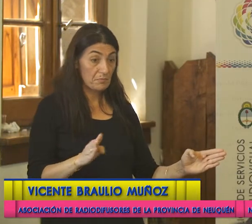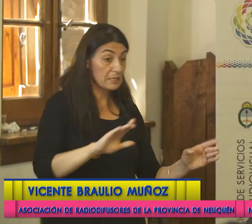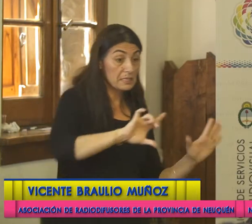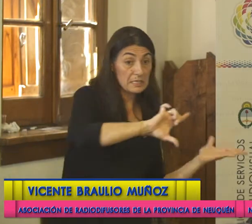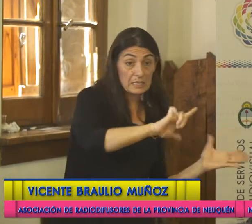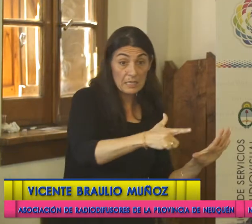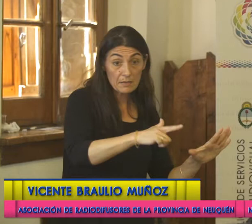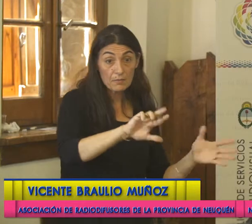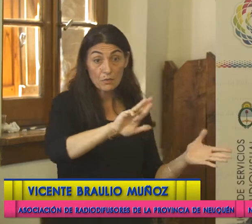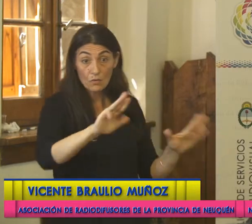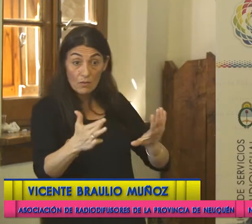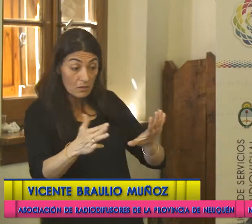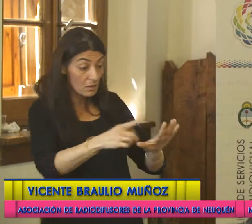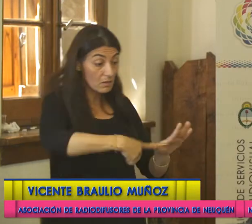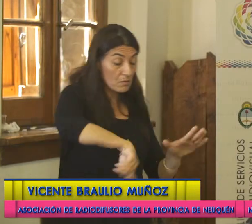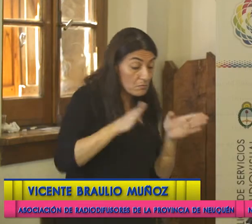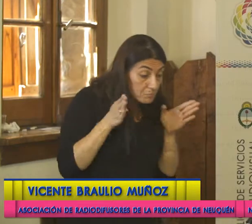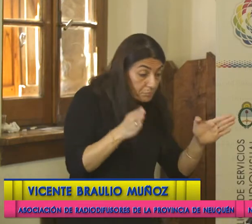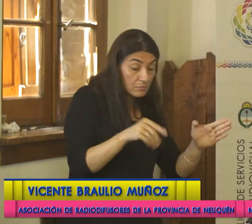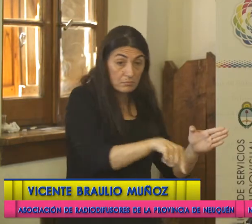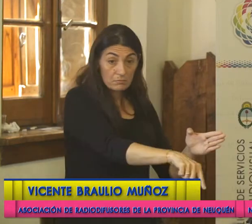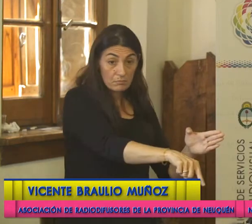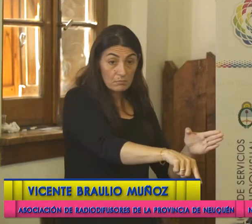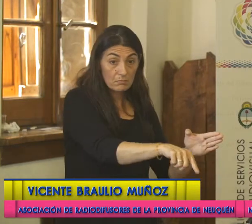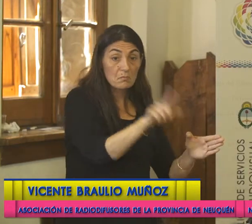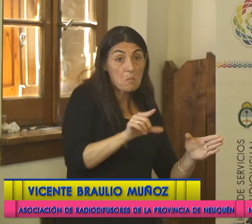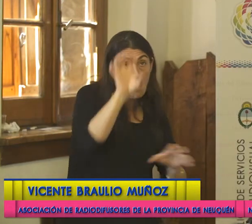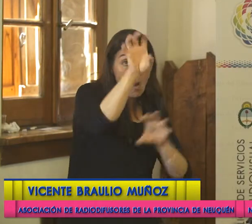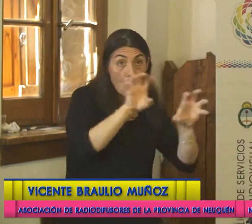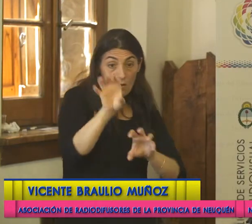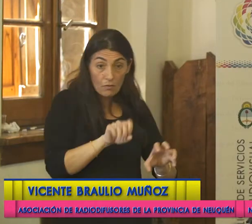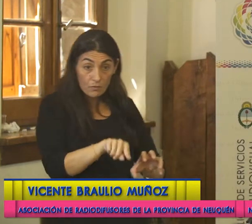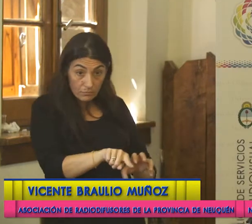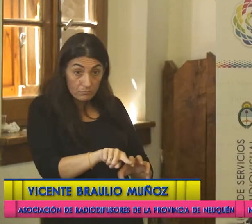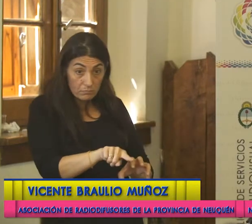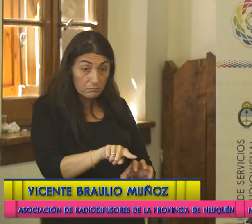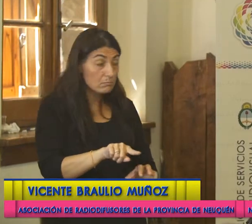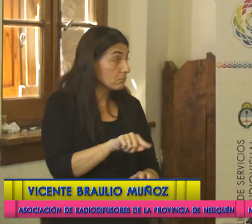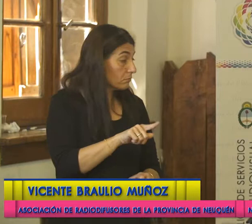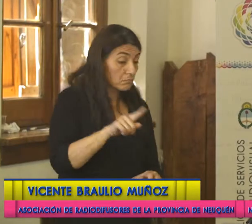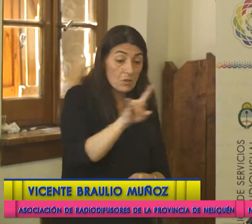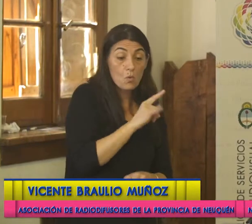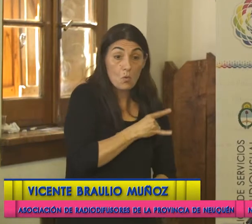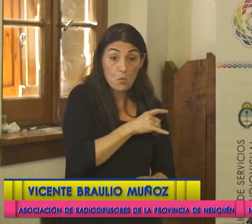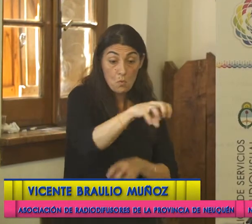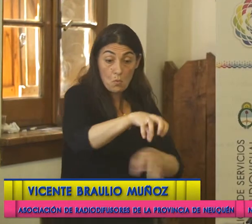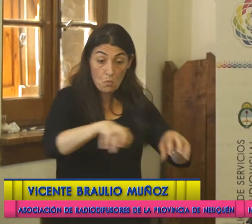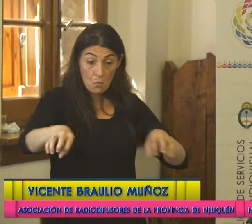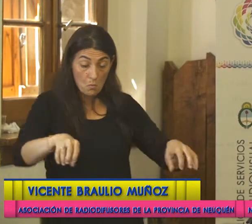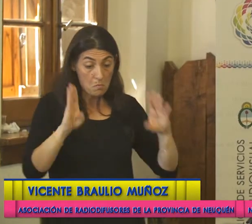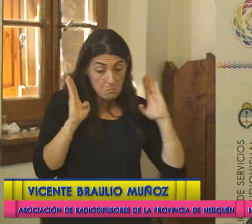el estatal con los estados municipales provinciales nacionales y las universidades por un lado